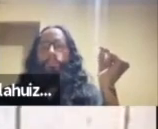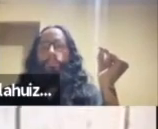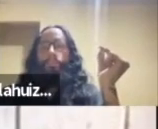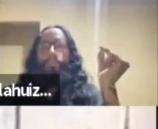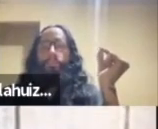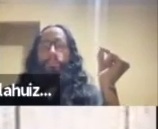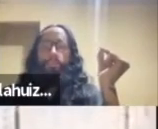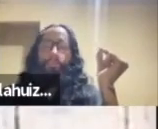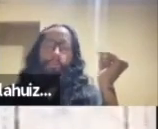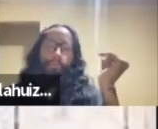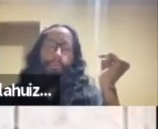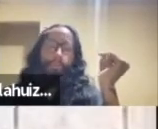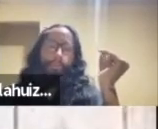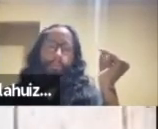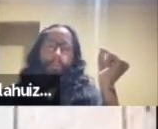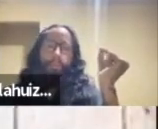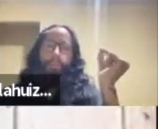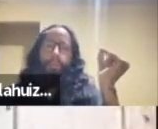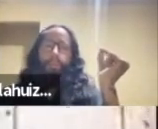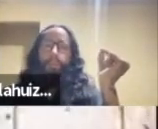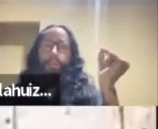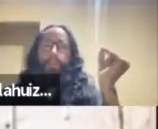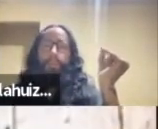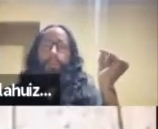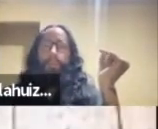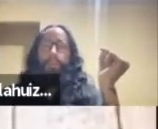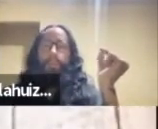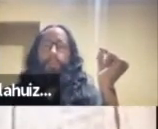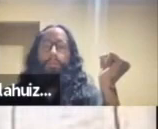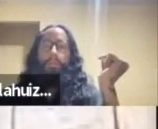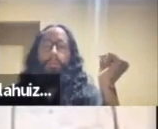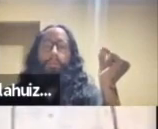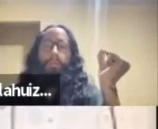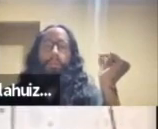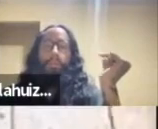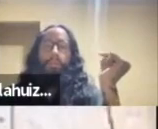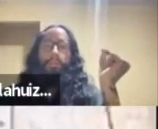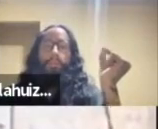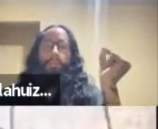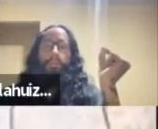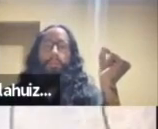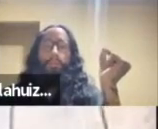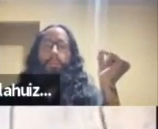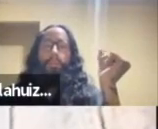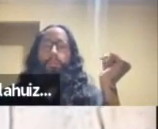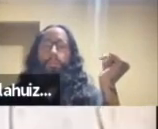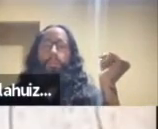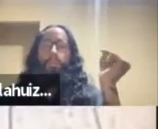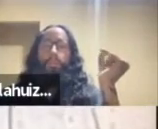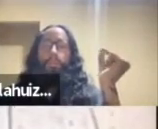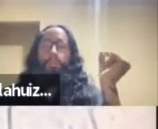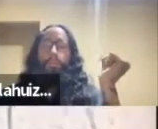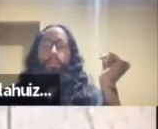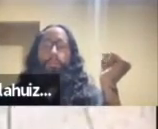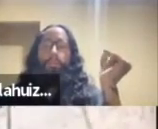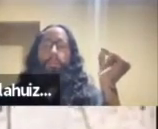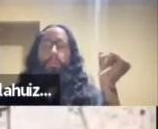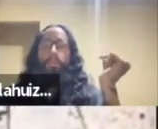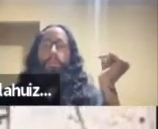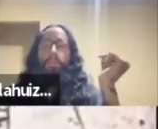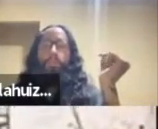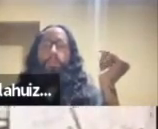siglos posteriores serán reinterpretadas por diversos artistas: Lisipo y Praxíteles un siglo